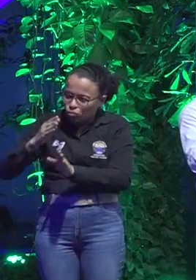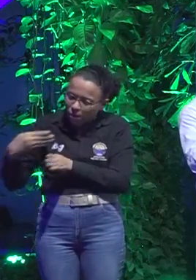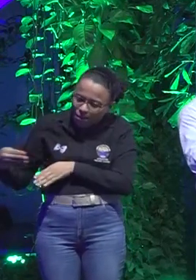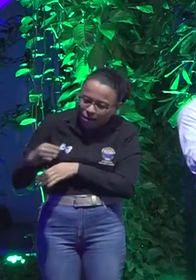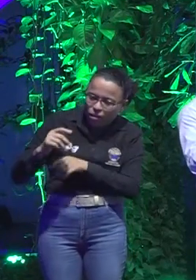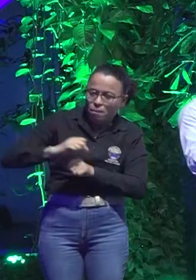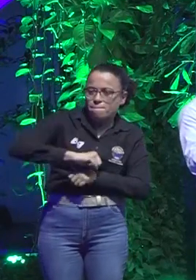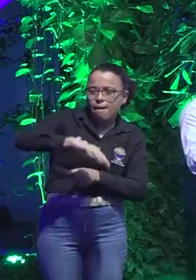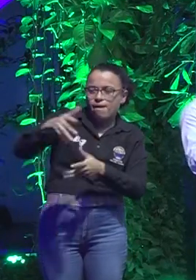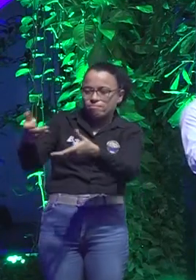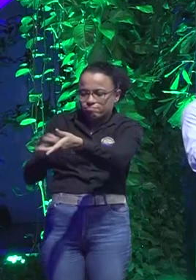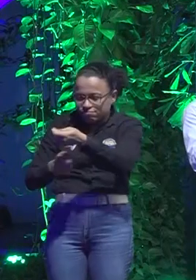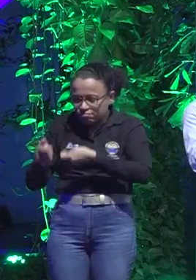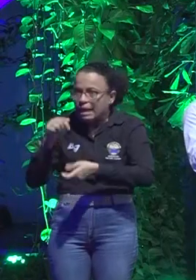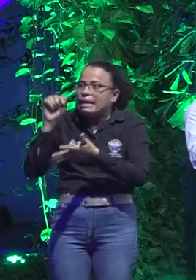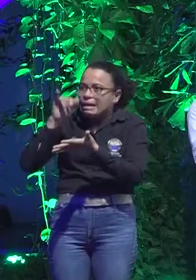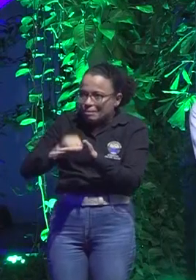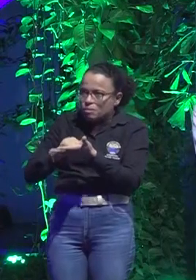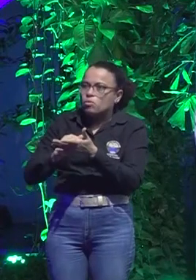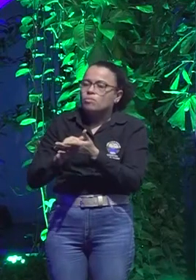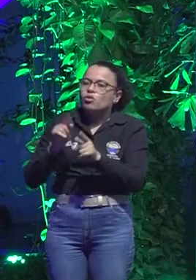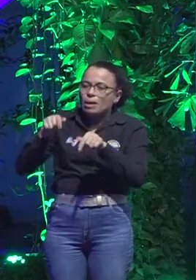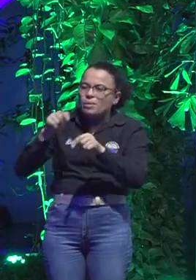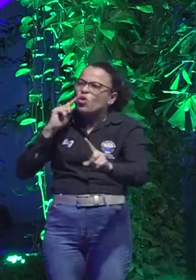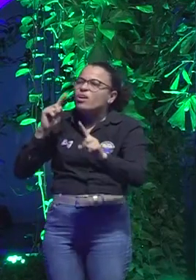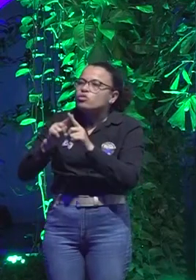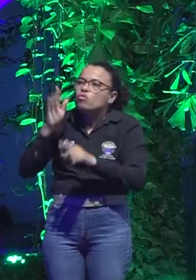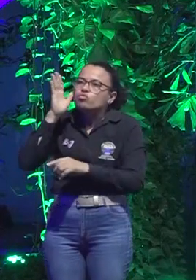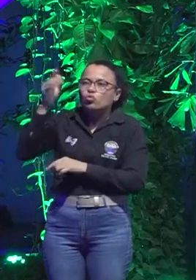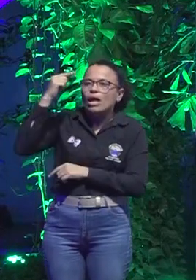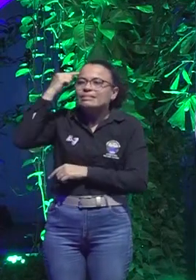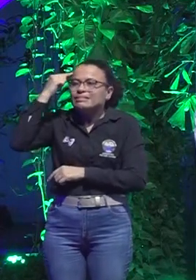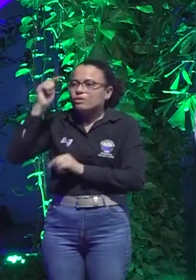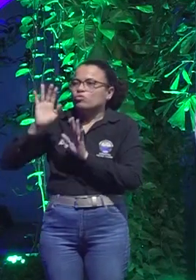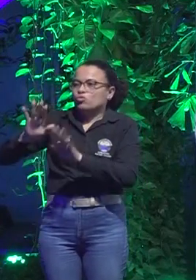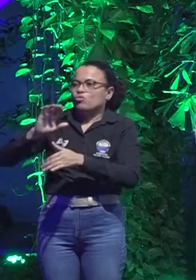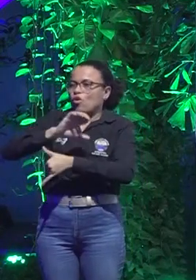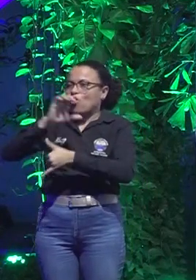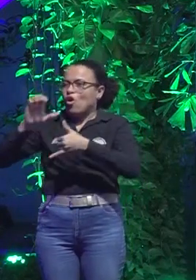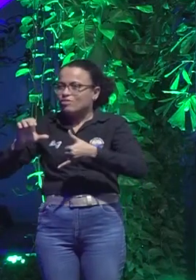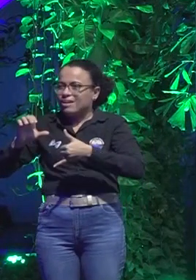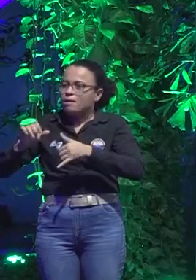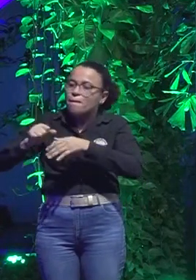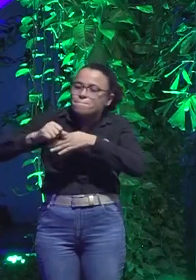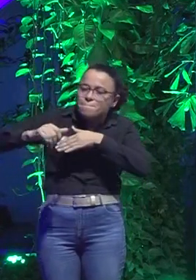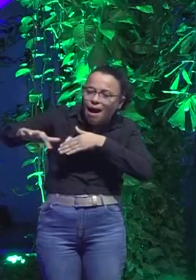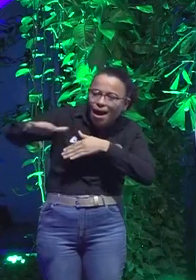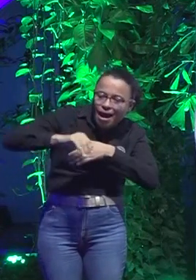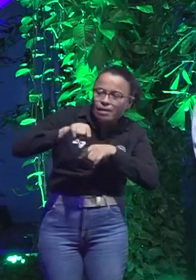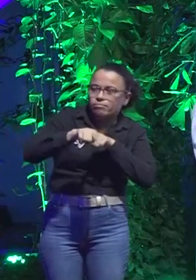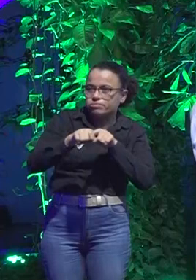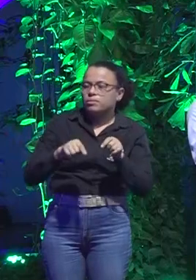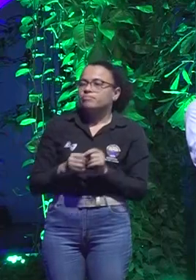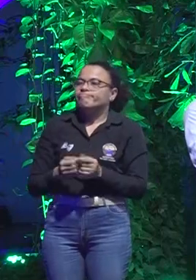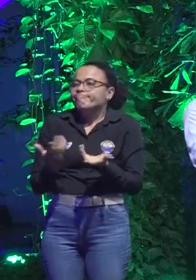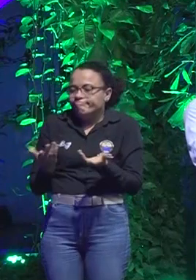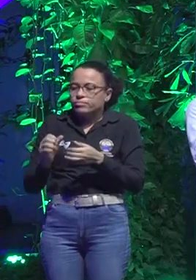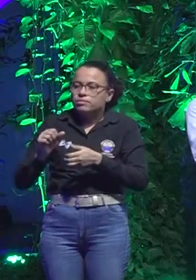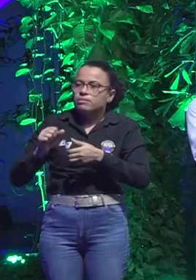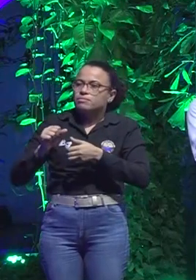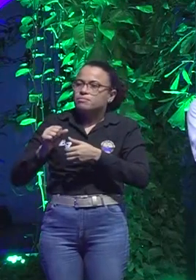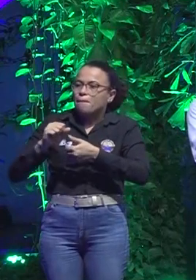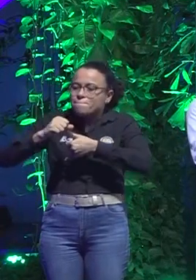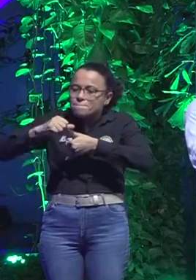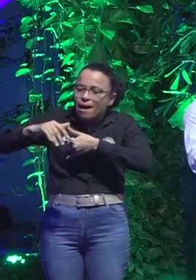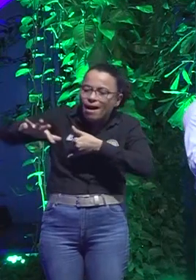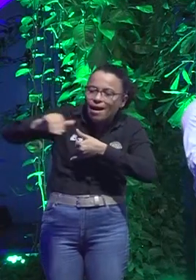todos construyendo un futuro en torno al mar, porque paradójicamente en las zonas costeras y pesqueras se concentra la mayor pobreza a pesar de estar